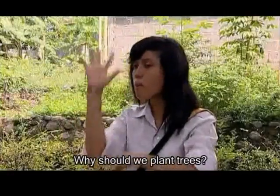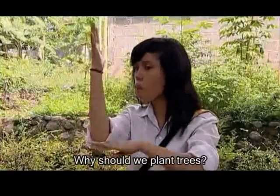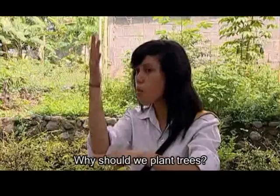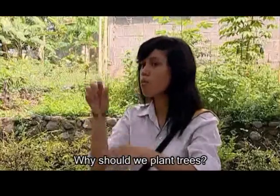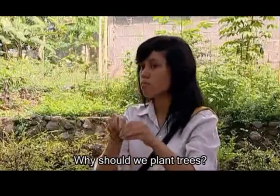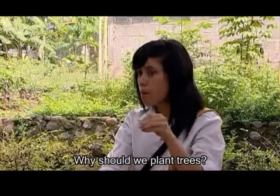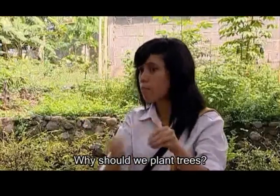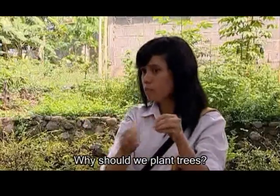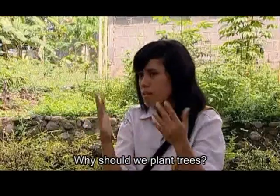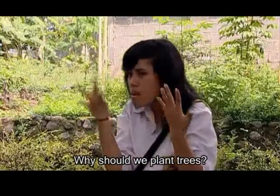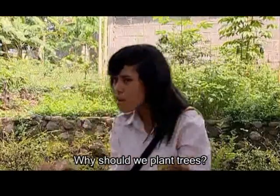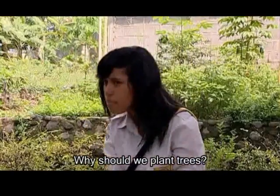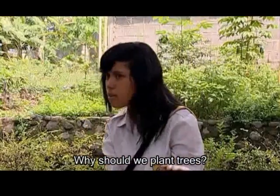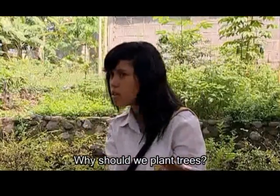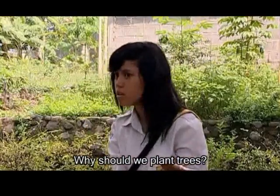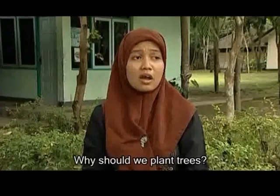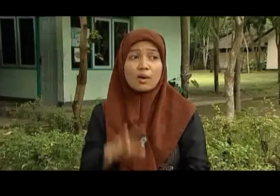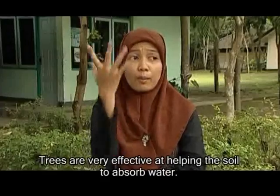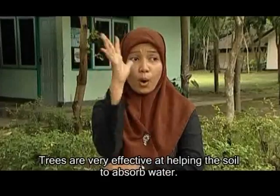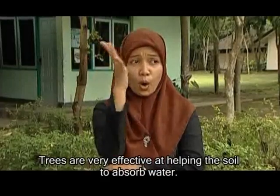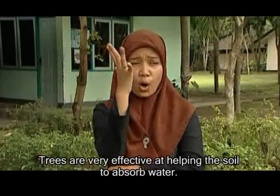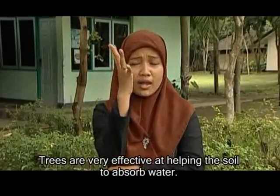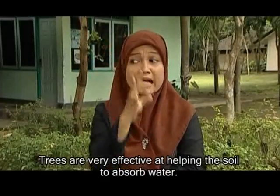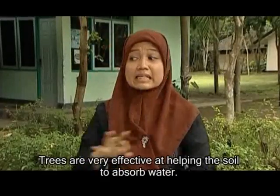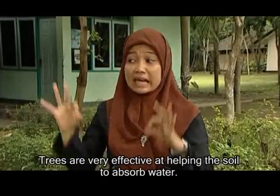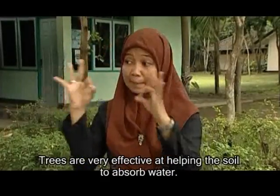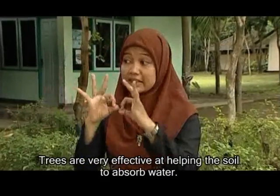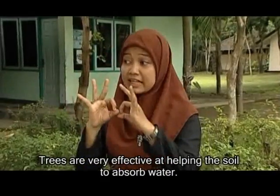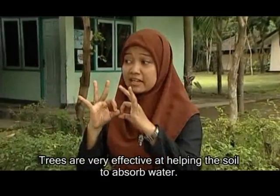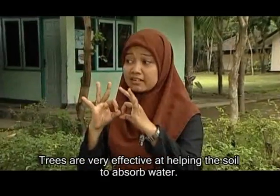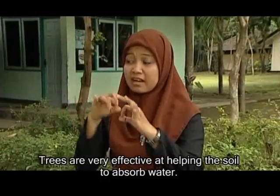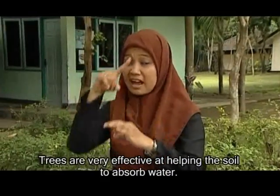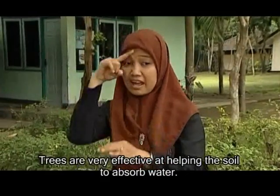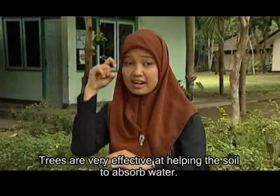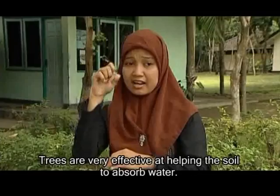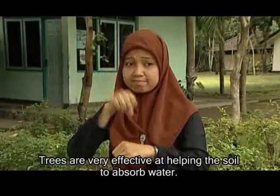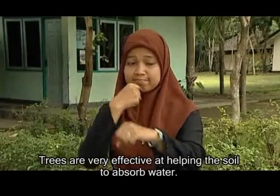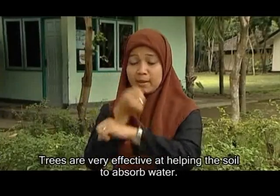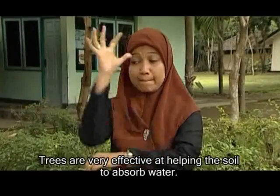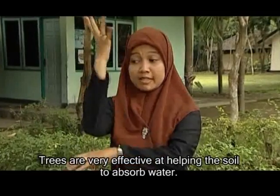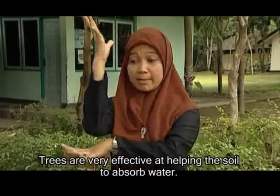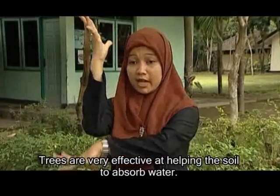Kenapa kita harus menanam pohon itu, Bu? Pohon sangat penting karena bisa menyerap